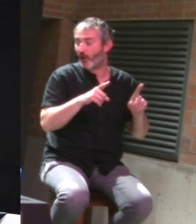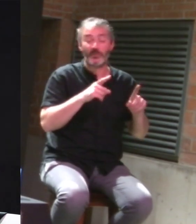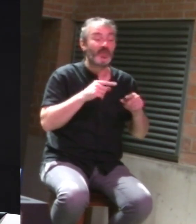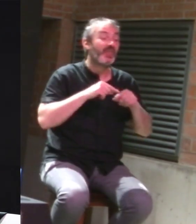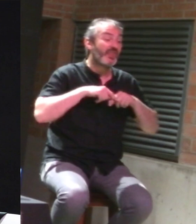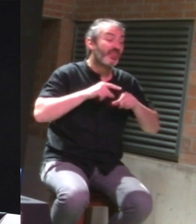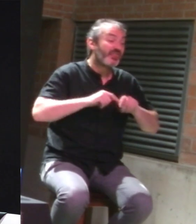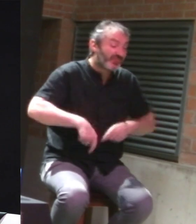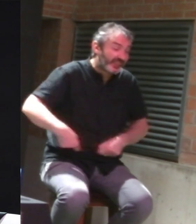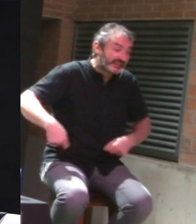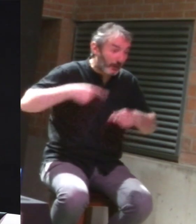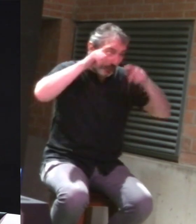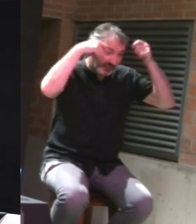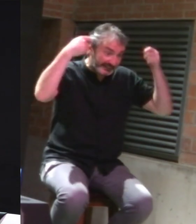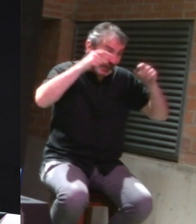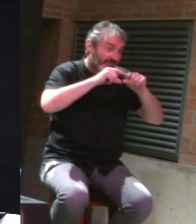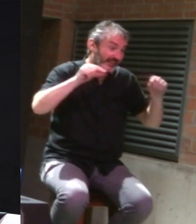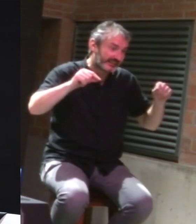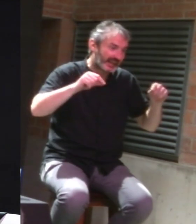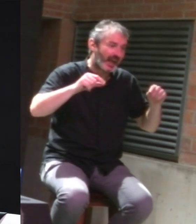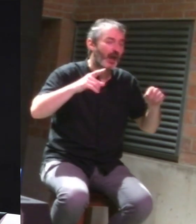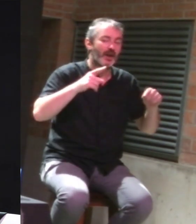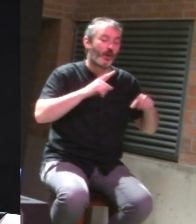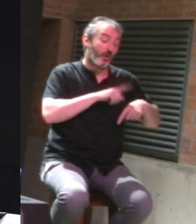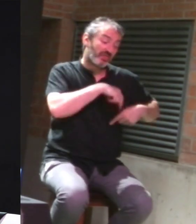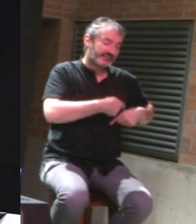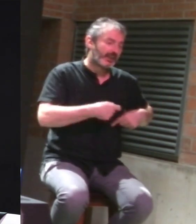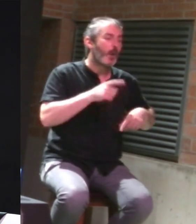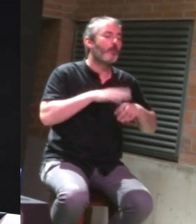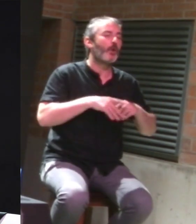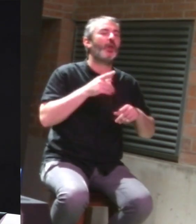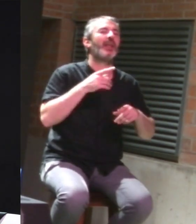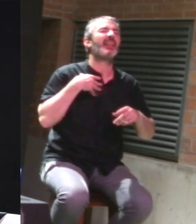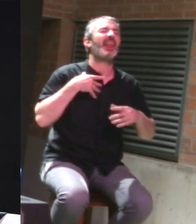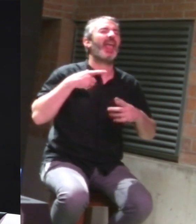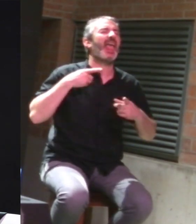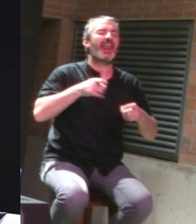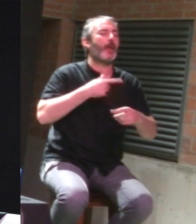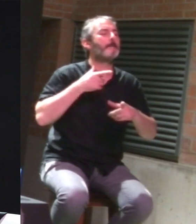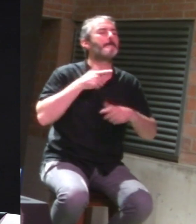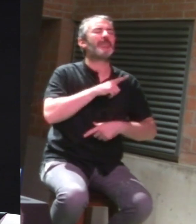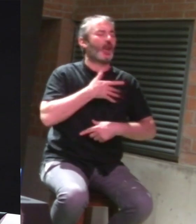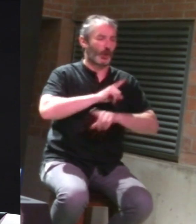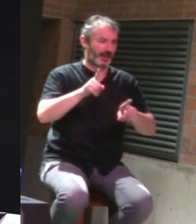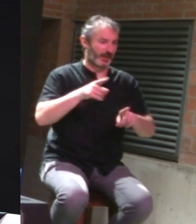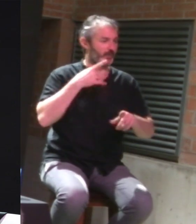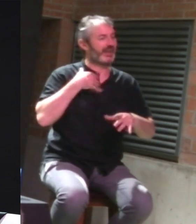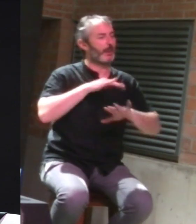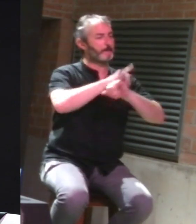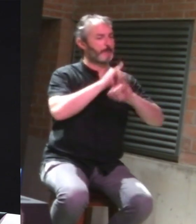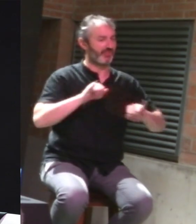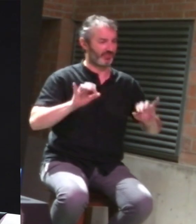de les coses comunes a totes elles també és que són pacifistes. Estan en contra del militarisme, això seria un dels motius de